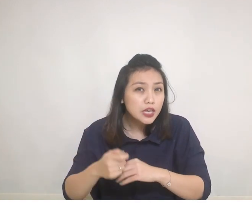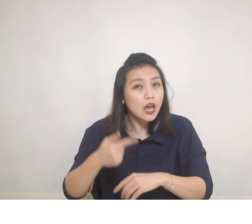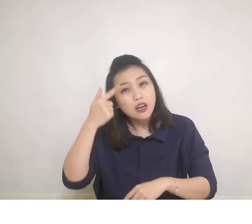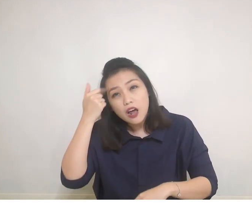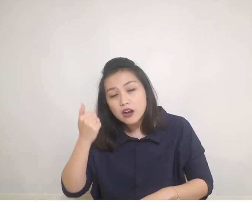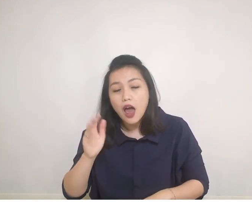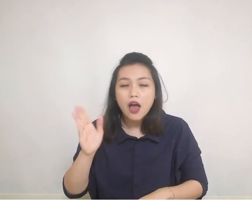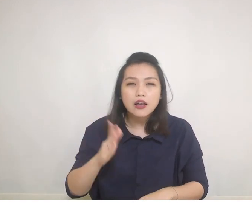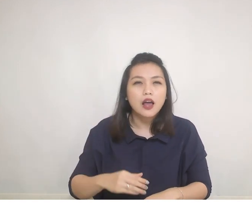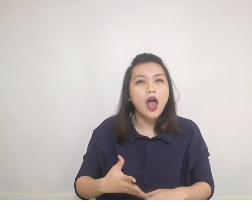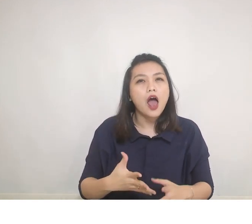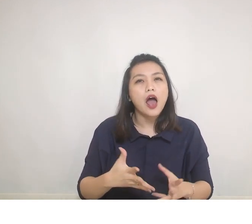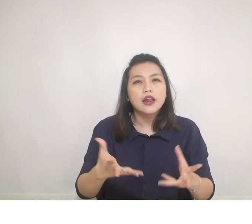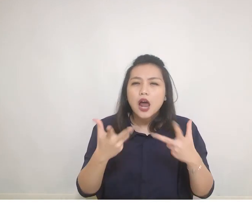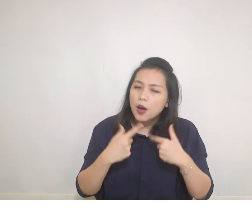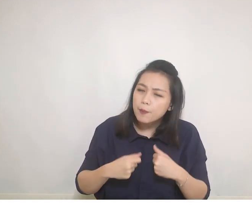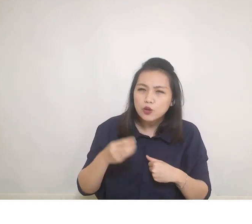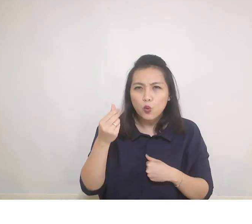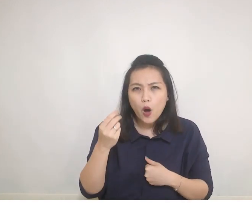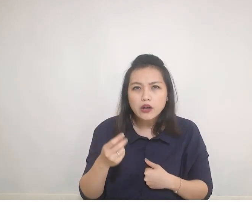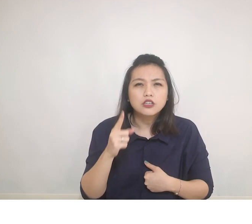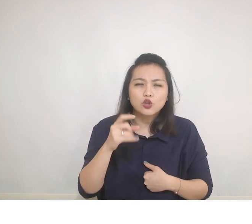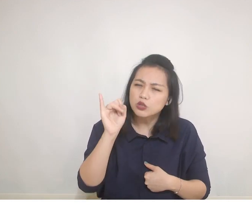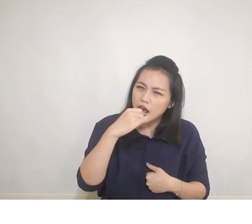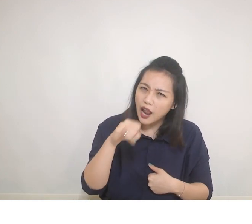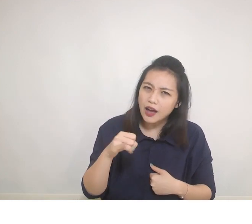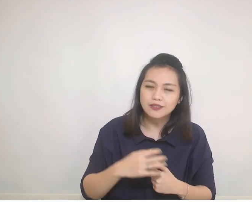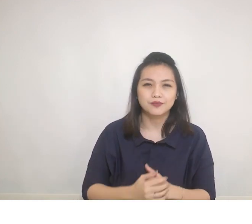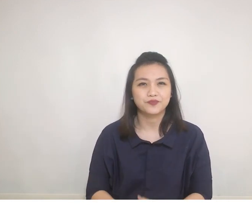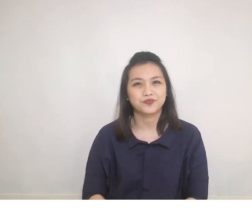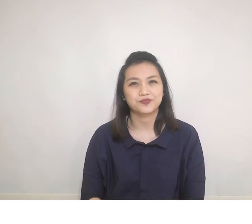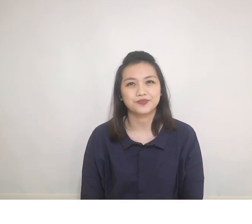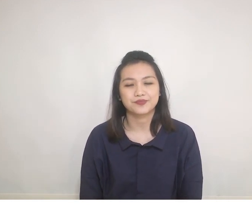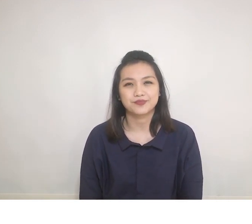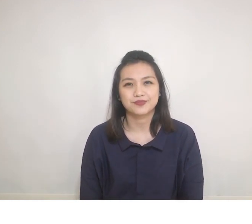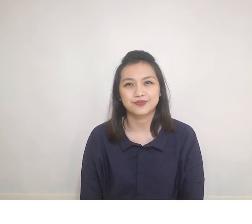mengindahkan. Kalau kita nggak setia itu tidak mengindahkan Tuhan. Ya, ya. So